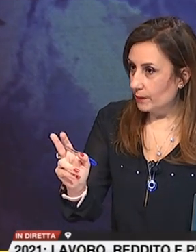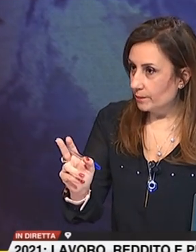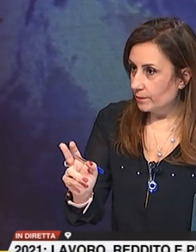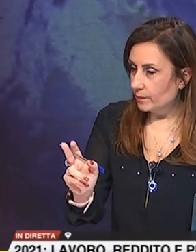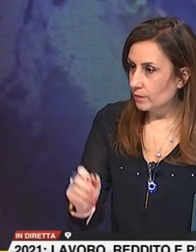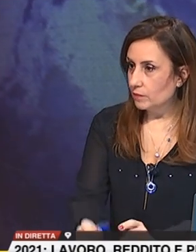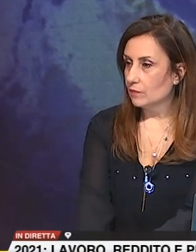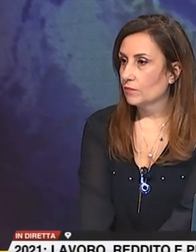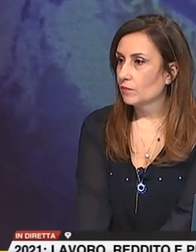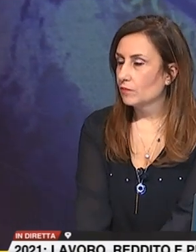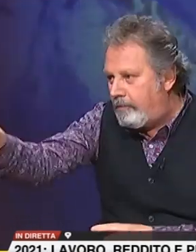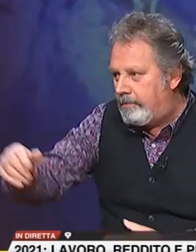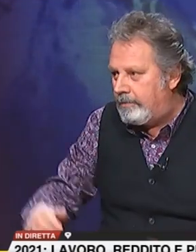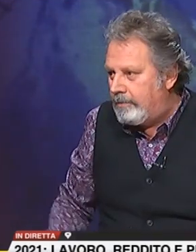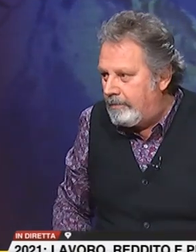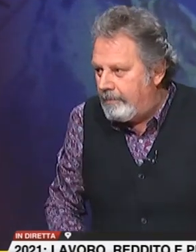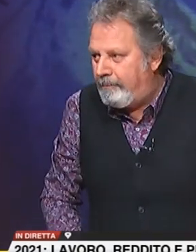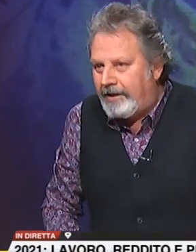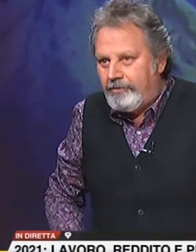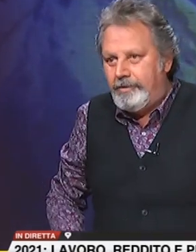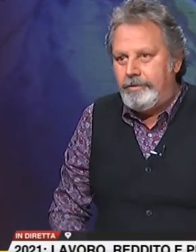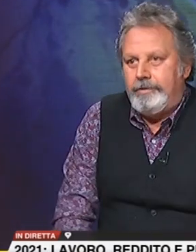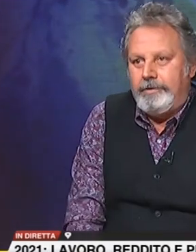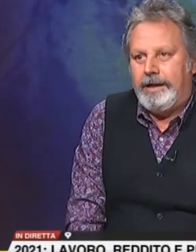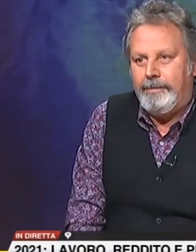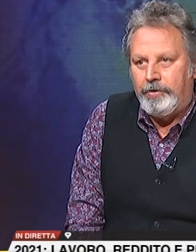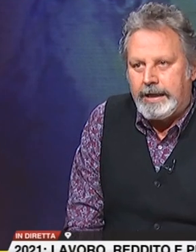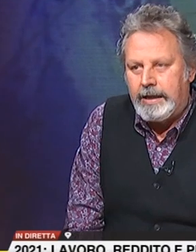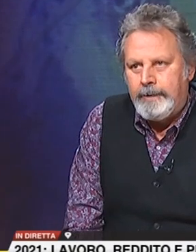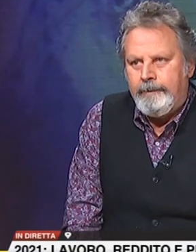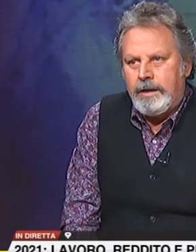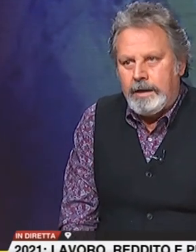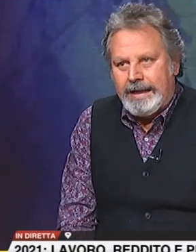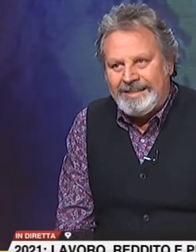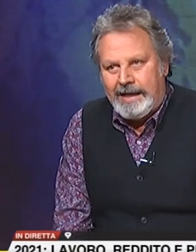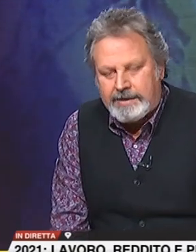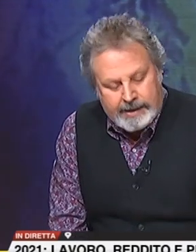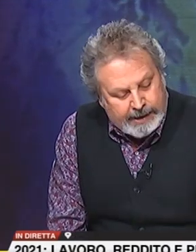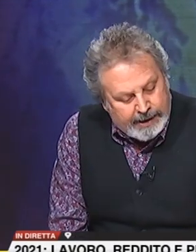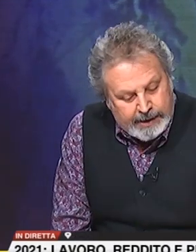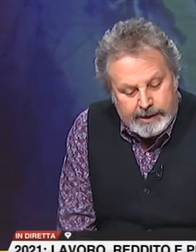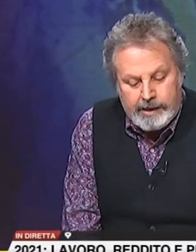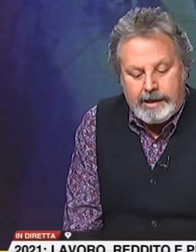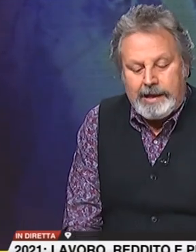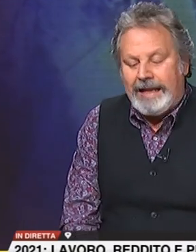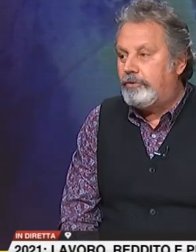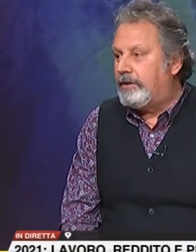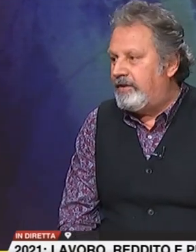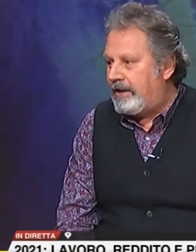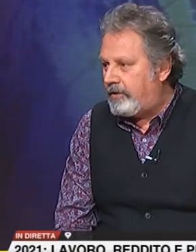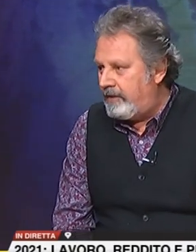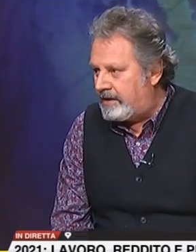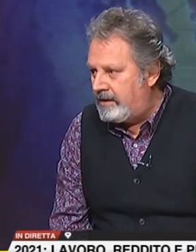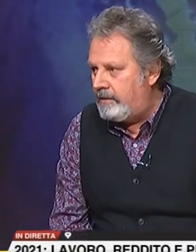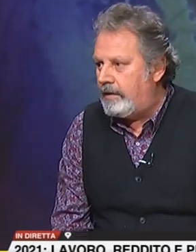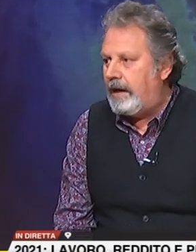acqua. Sì, dopo passo alla Monica. L'ATS, che è l'Alto